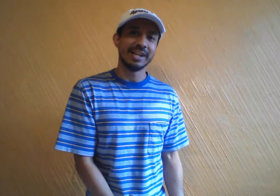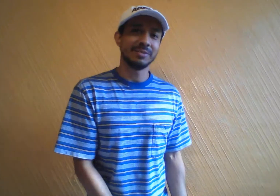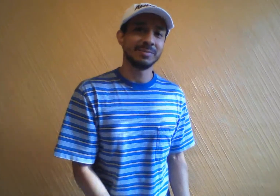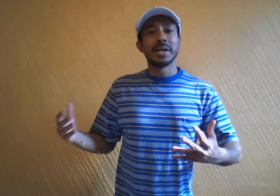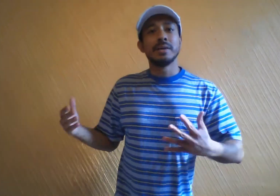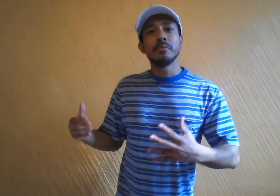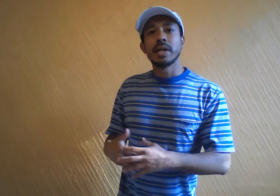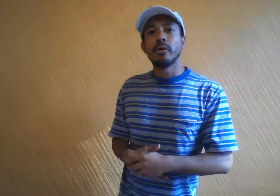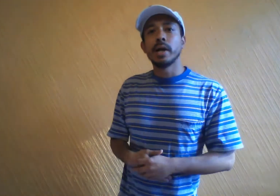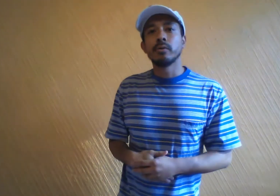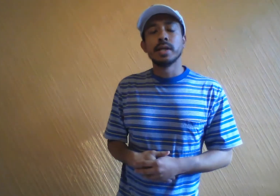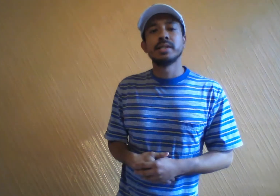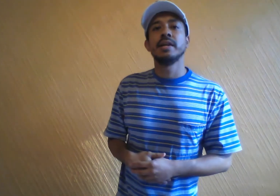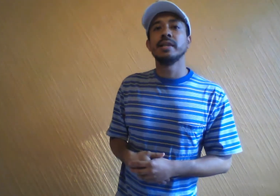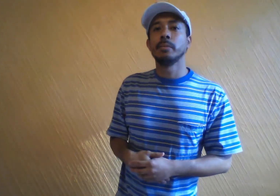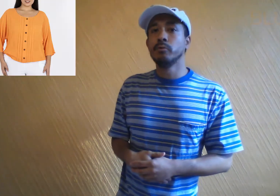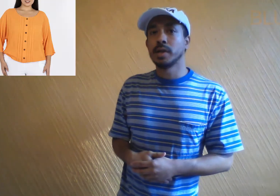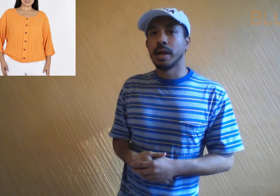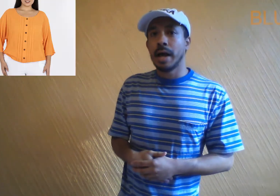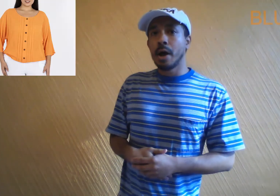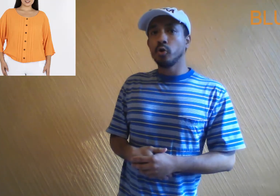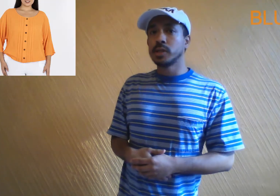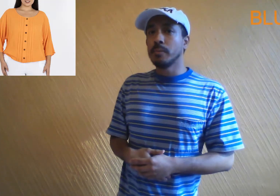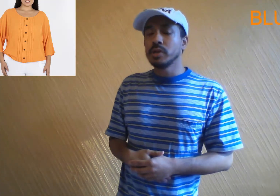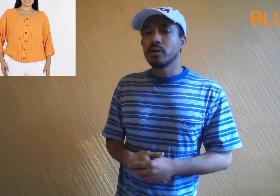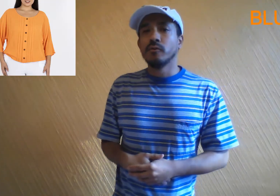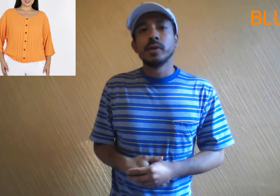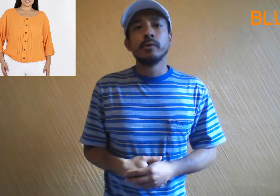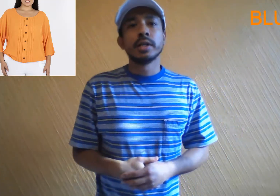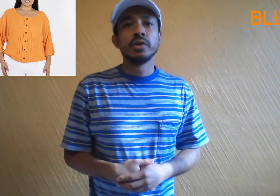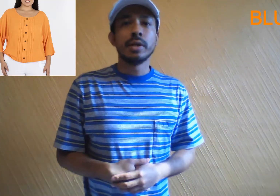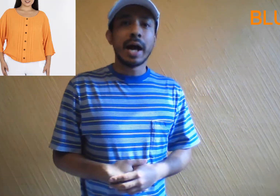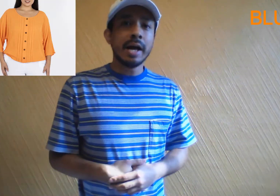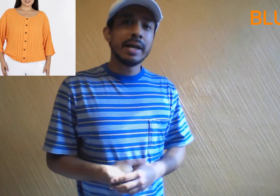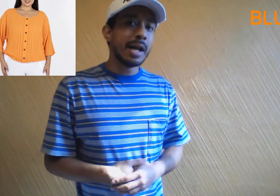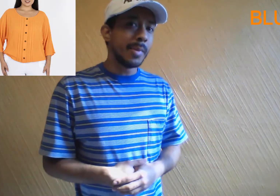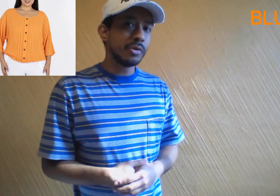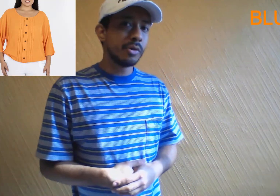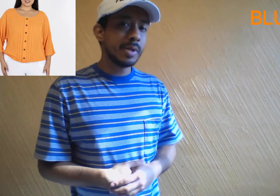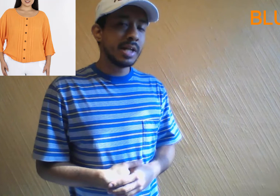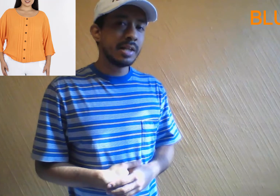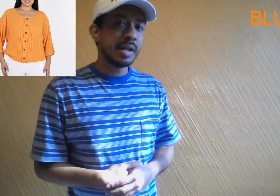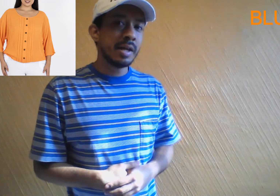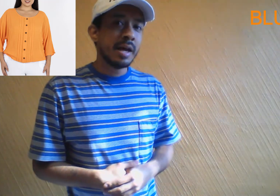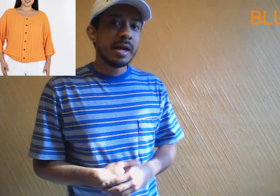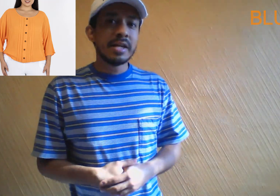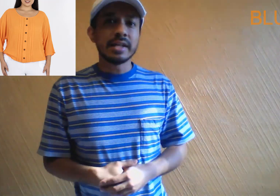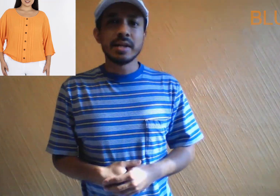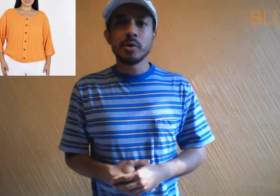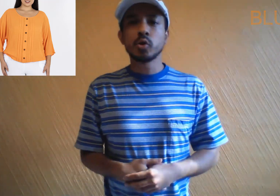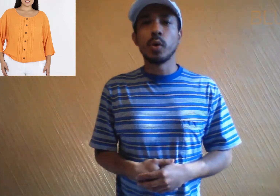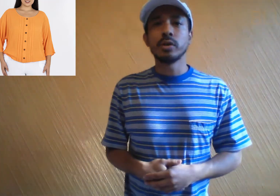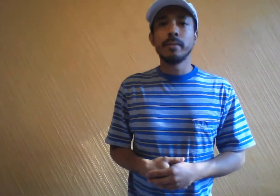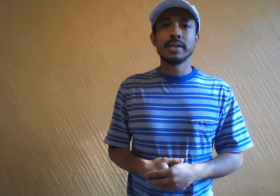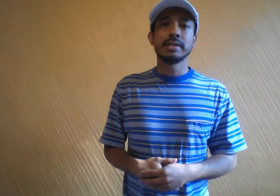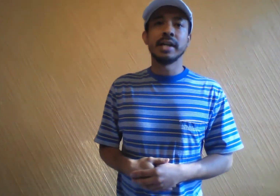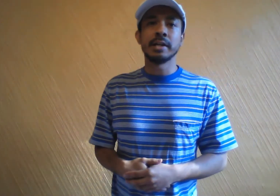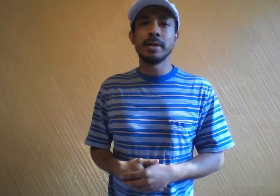cadera. Pasemos ahora con la seña de blusa. Usamos la configuración A en la mano dominante y hacemos 4 veces de arriba